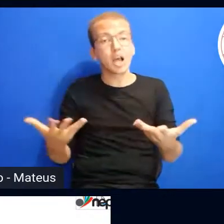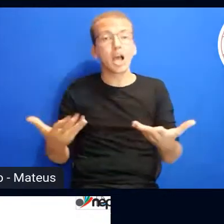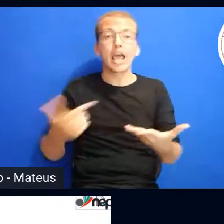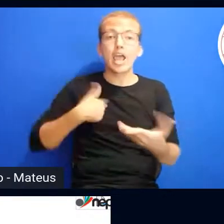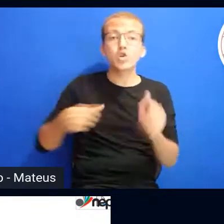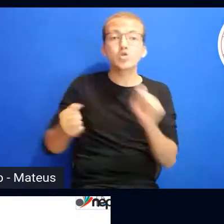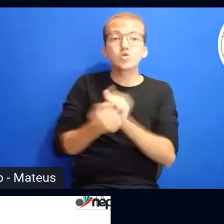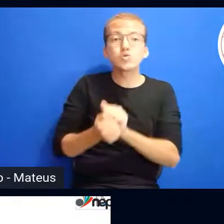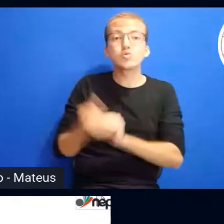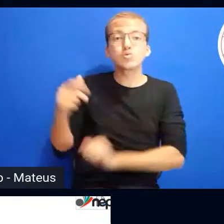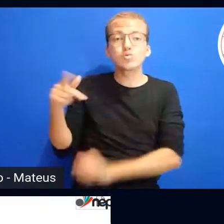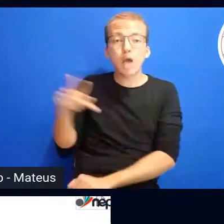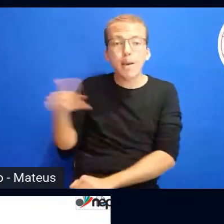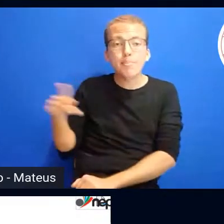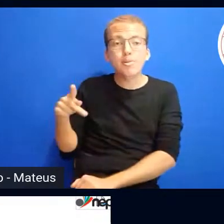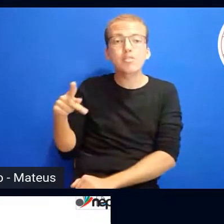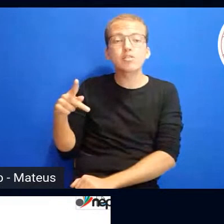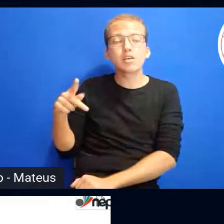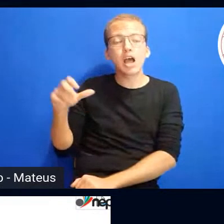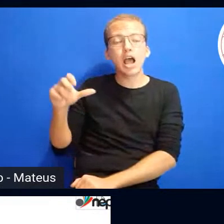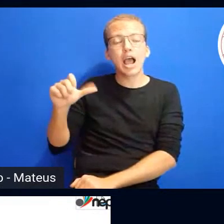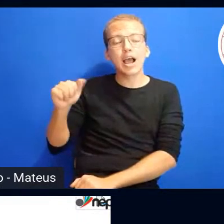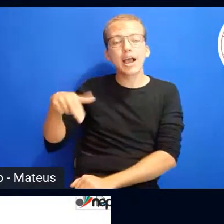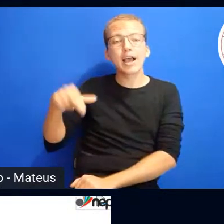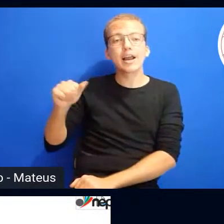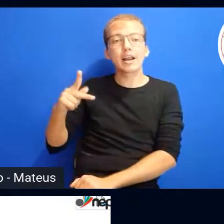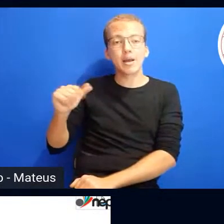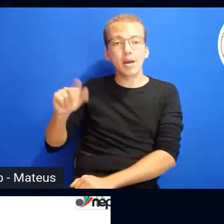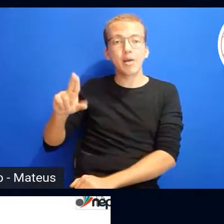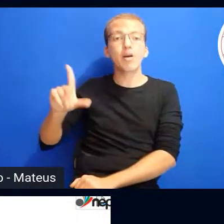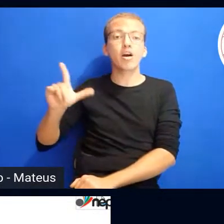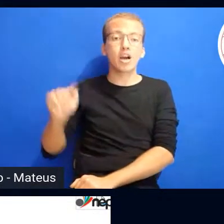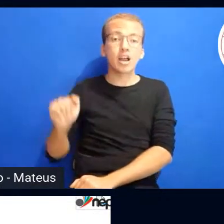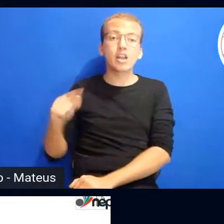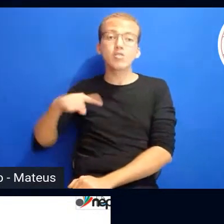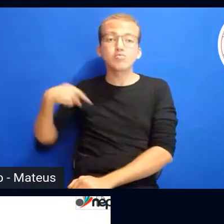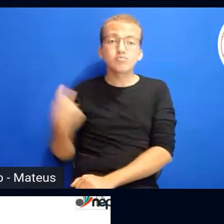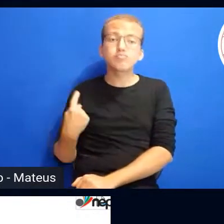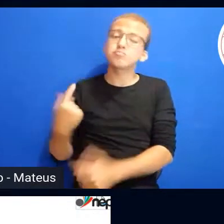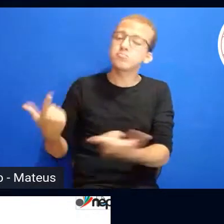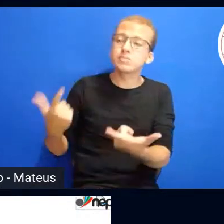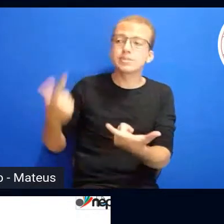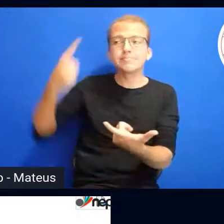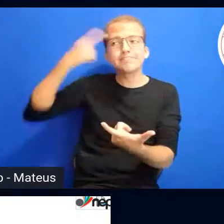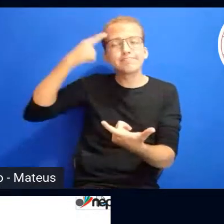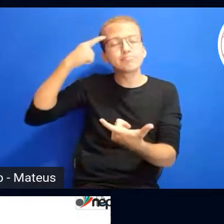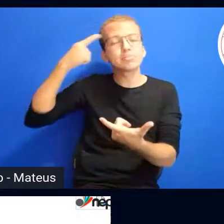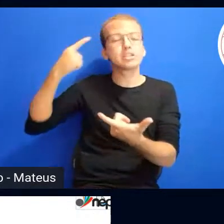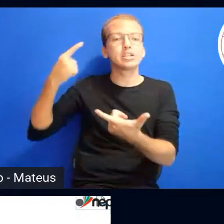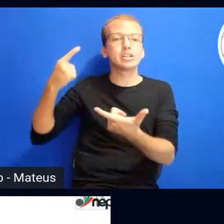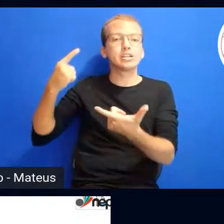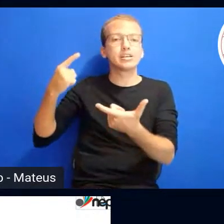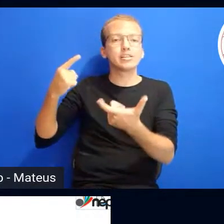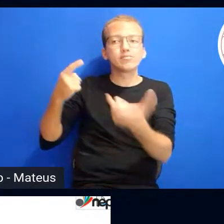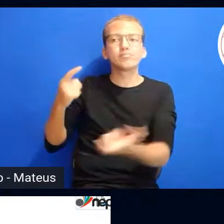corroborando com o Risental, nós, eh, optamos pela escolha, né, da terminologia refugiado por